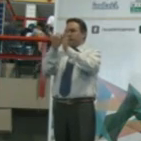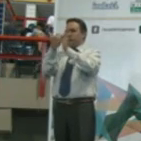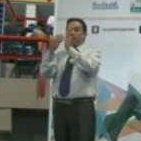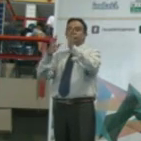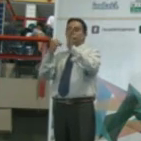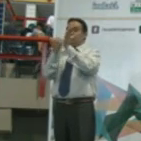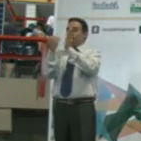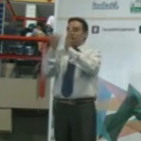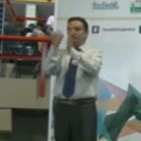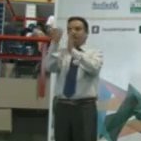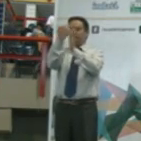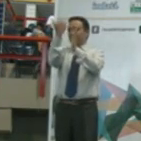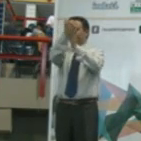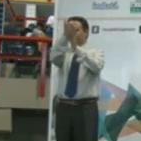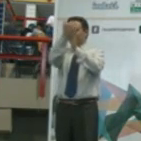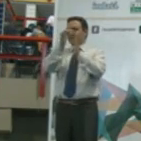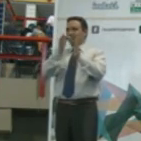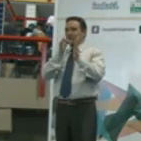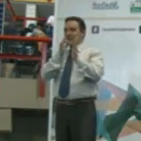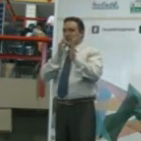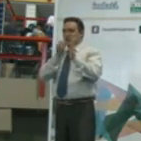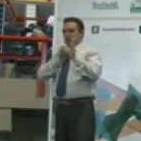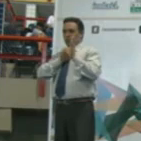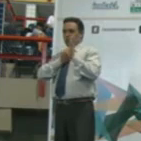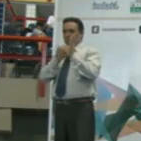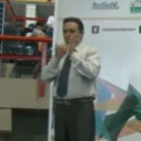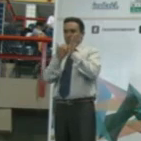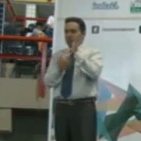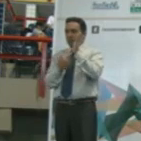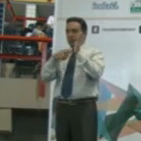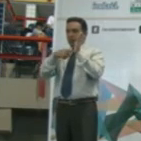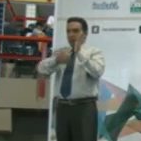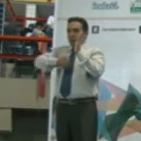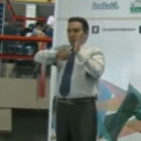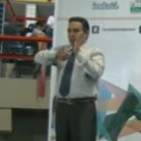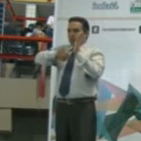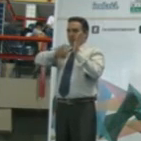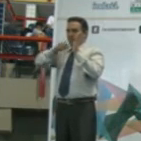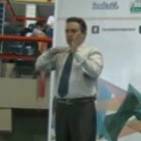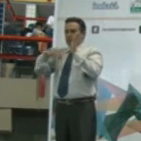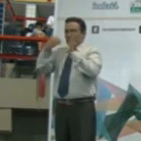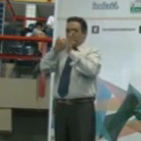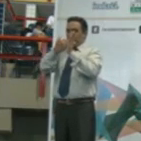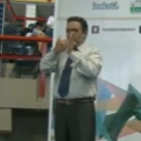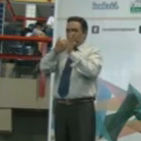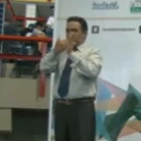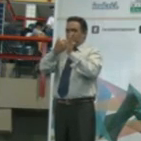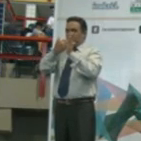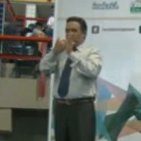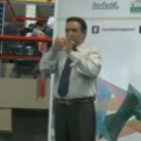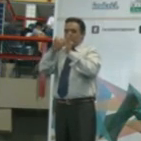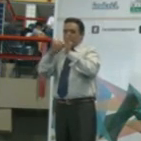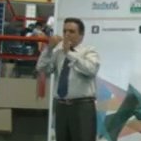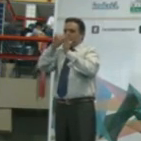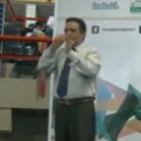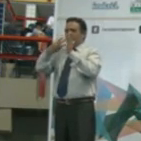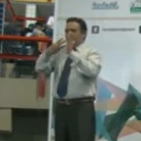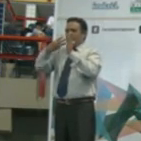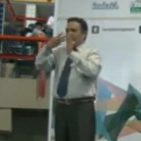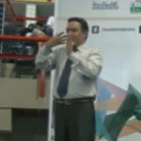ordem crescente é quem recebeu a senha menor é o primeiro a ser atendido. Quem recebeu a senha maior é o último que vai ser